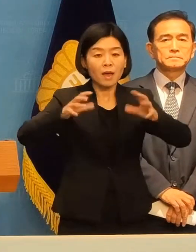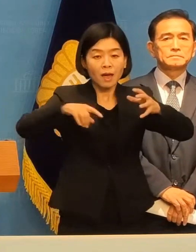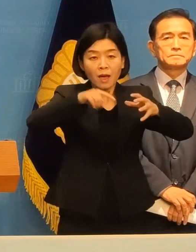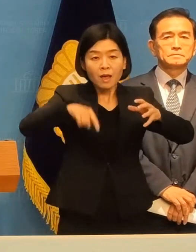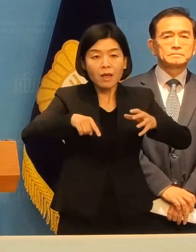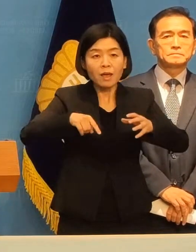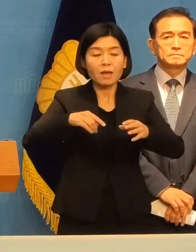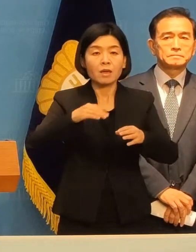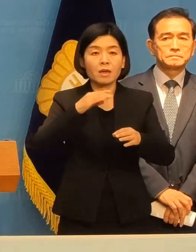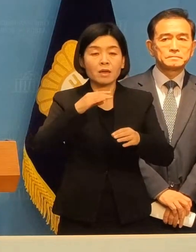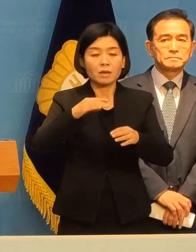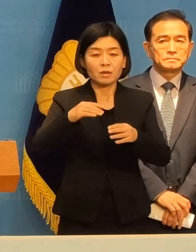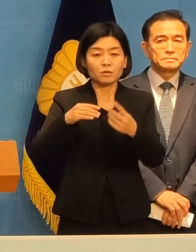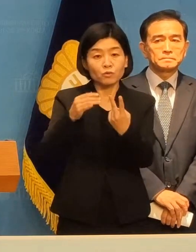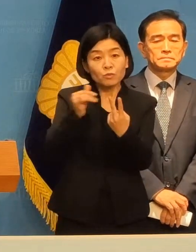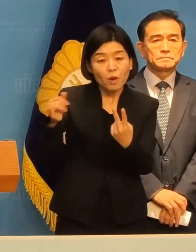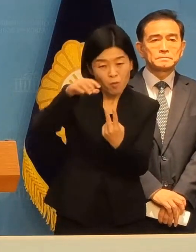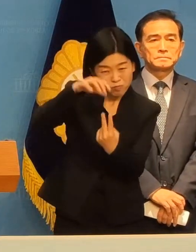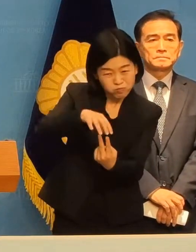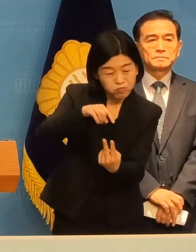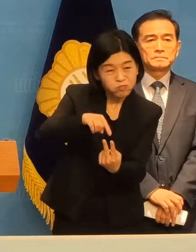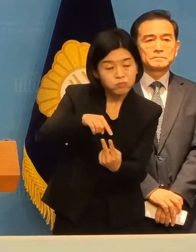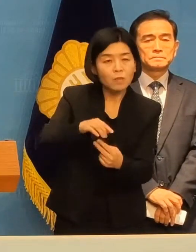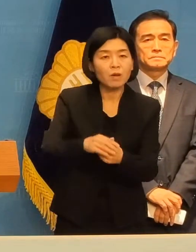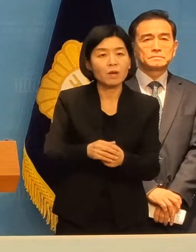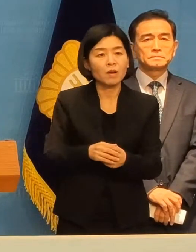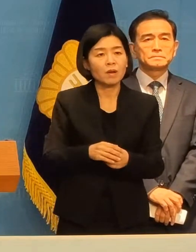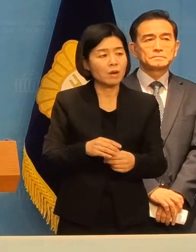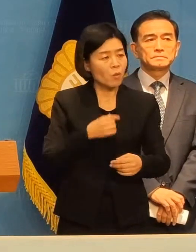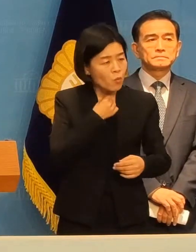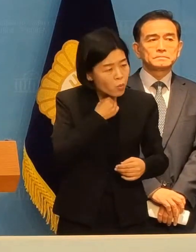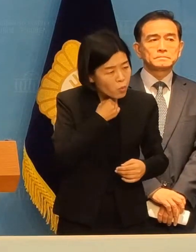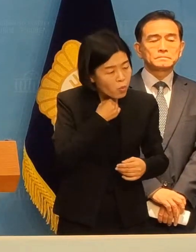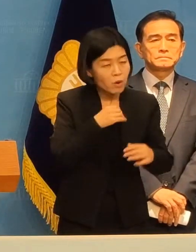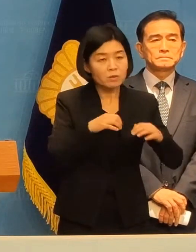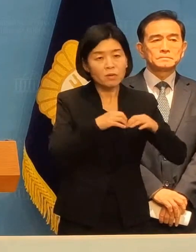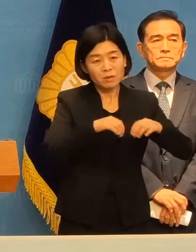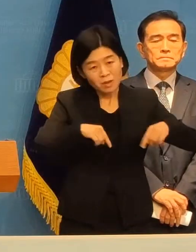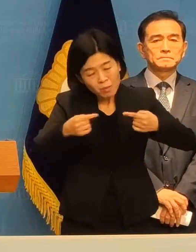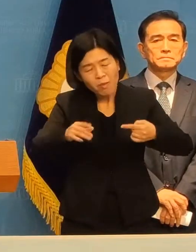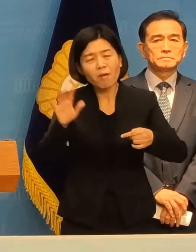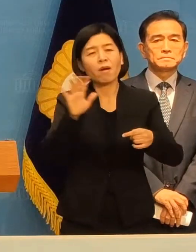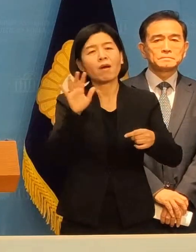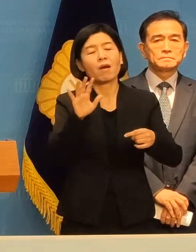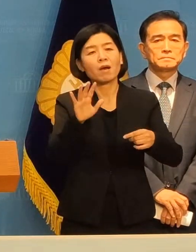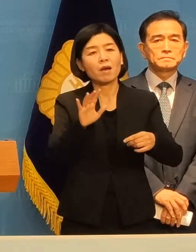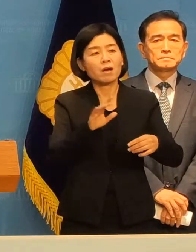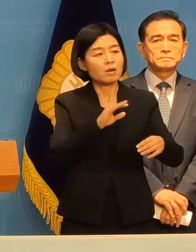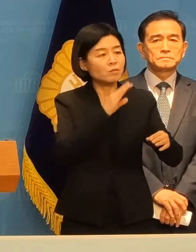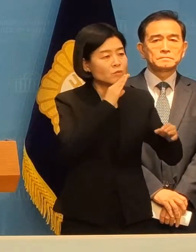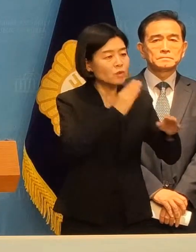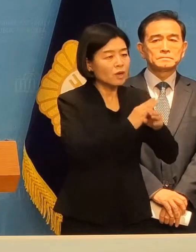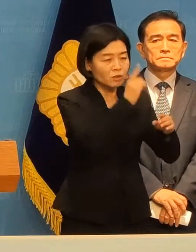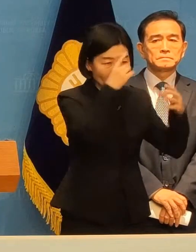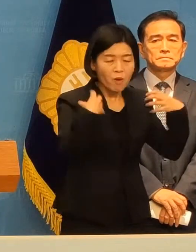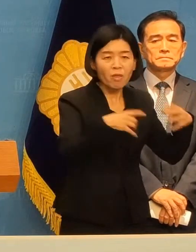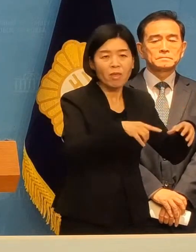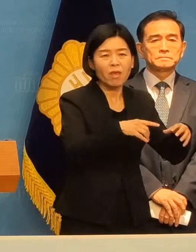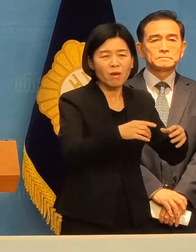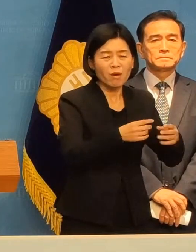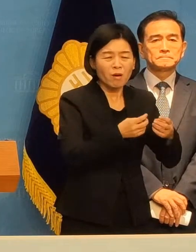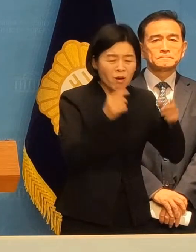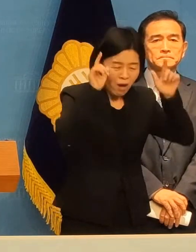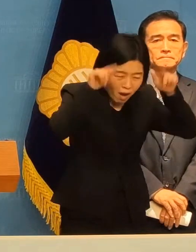포로 2명은 자의에 의해 전쟁에 가담한 것이 아닙니다. 북한 정권에 의해 총알바지로